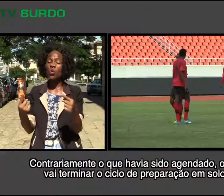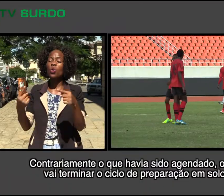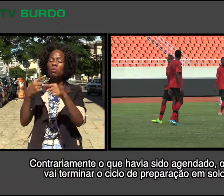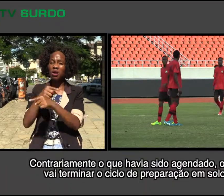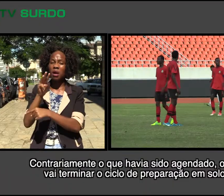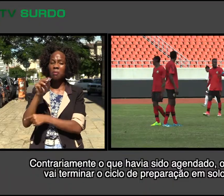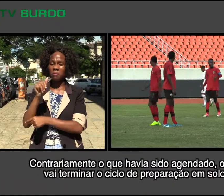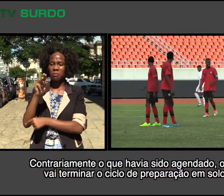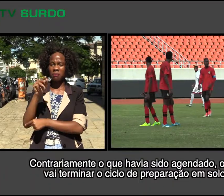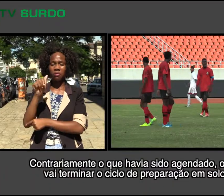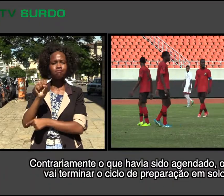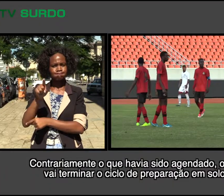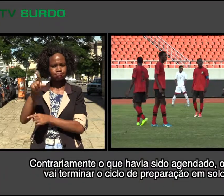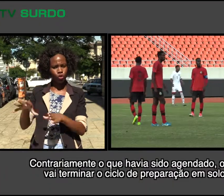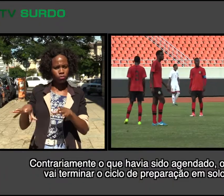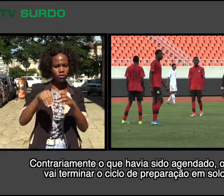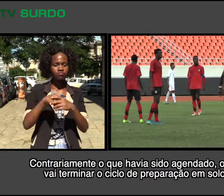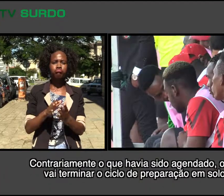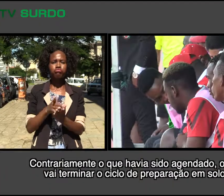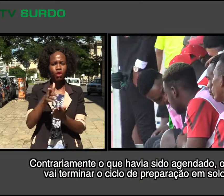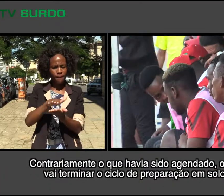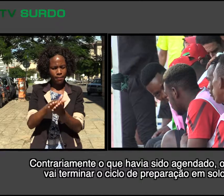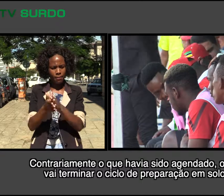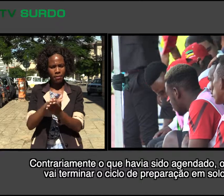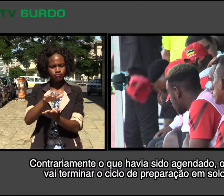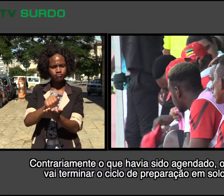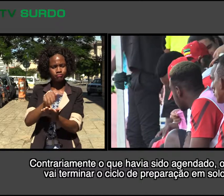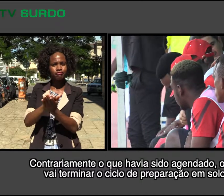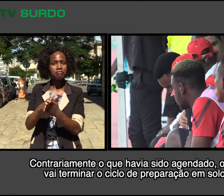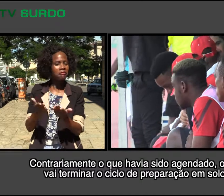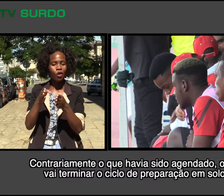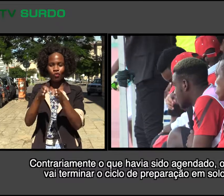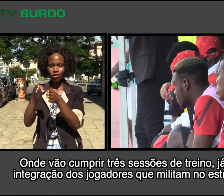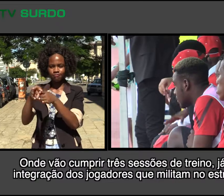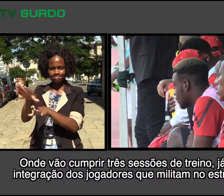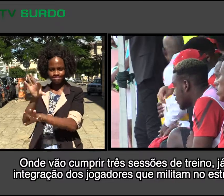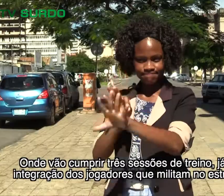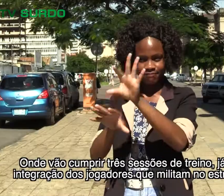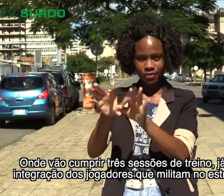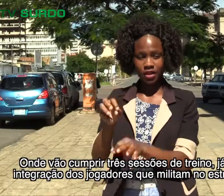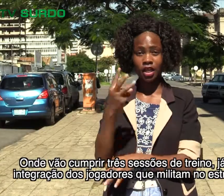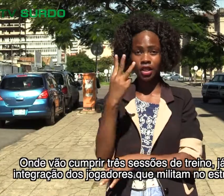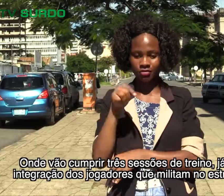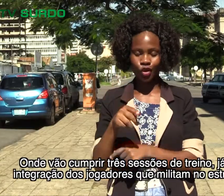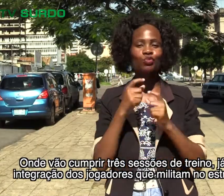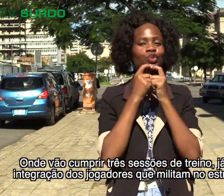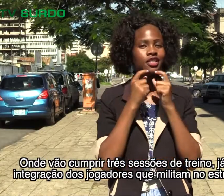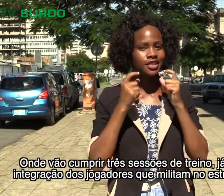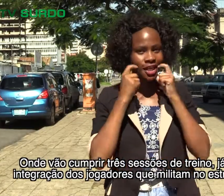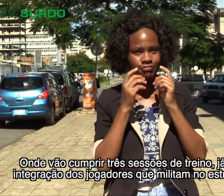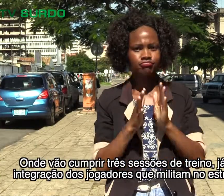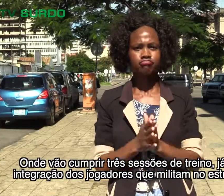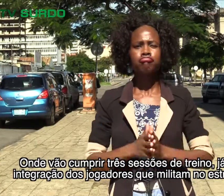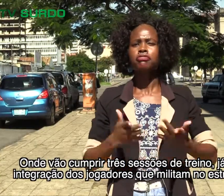Contrariamente ao que havia sido agendado, os Mambas vão terminar o ciclo de preparação em solo pátrio, onde vão cumprir três sessões de treino, já com a integração dos